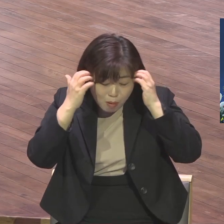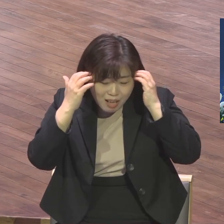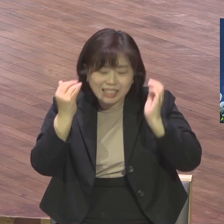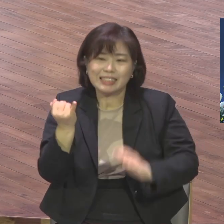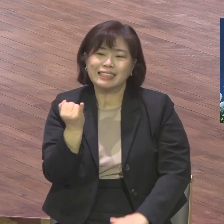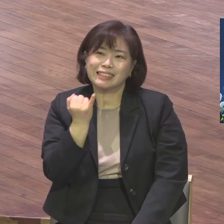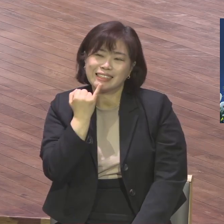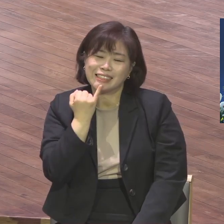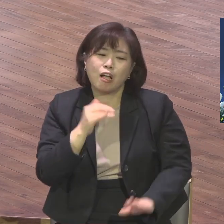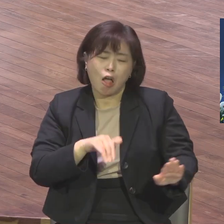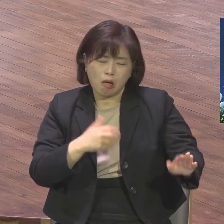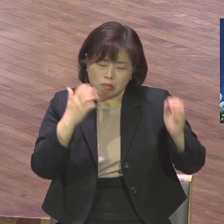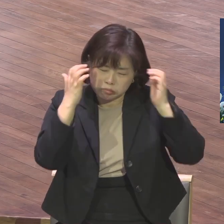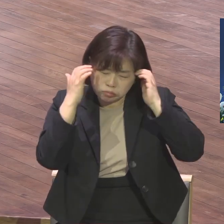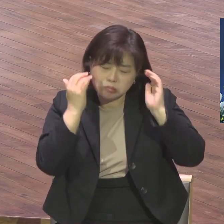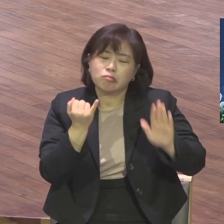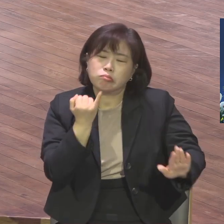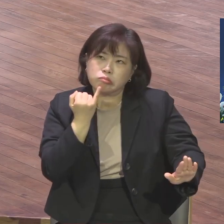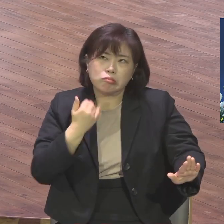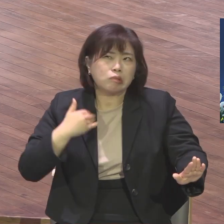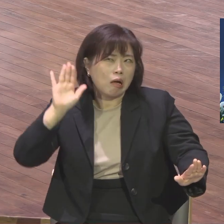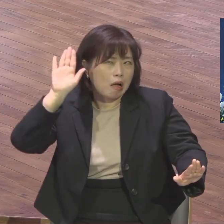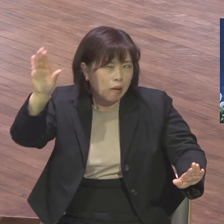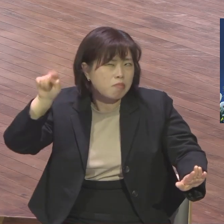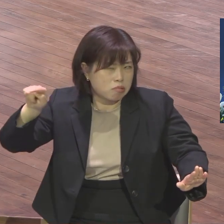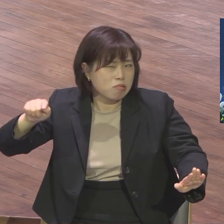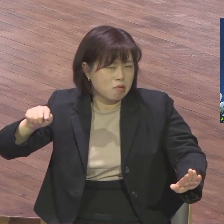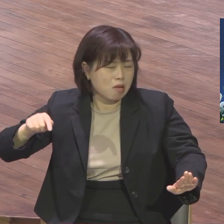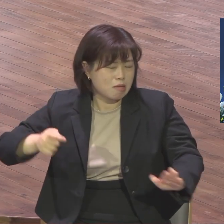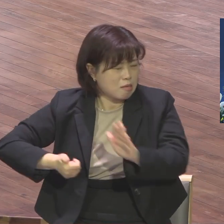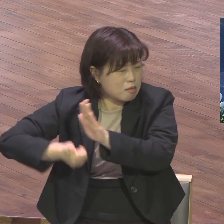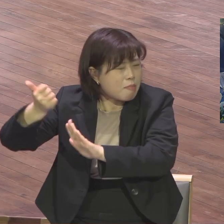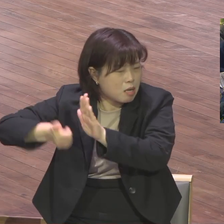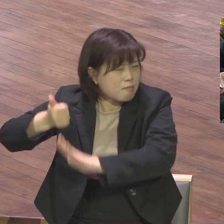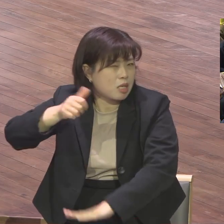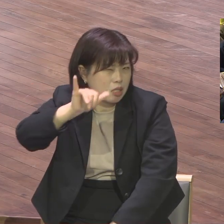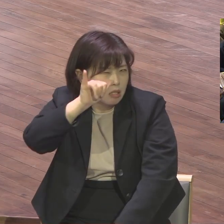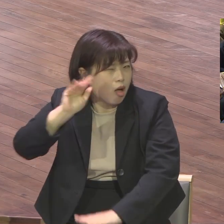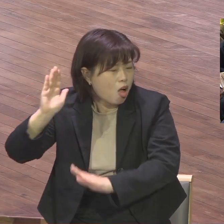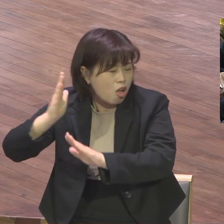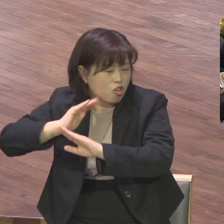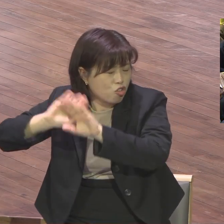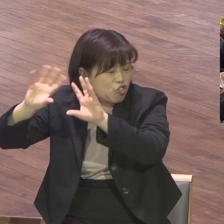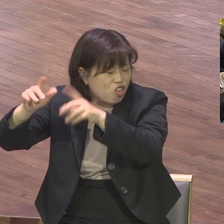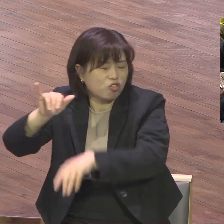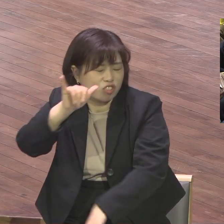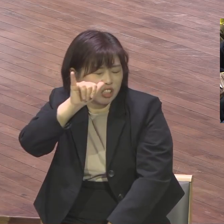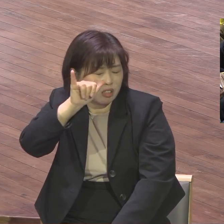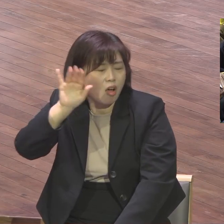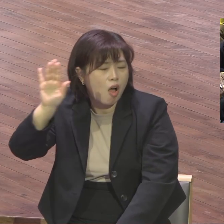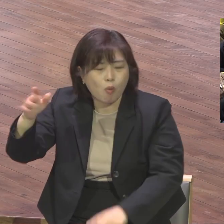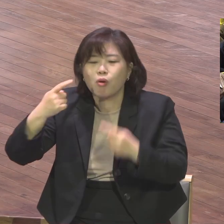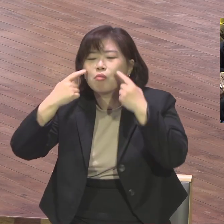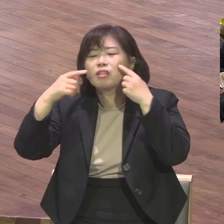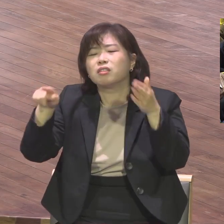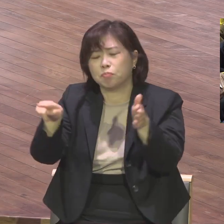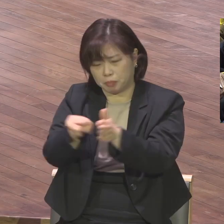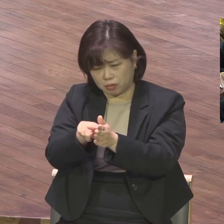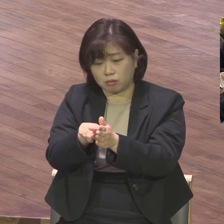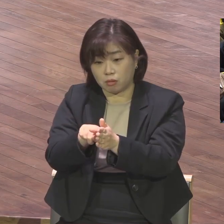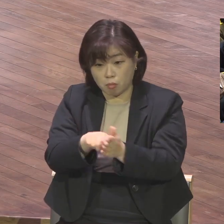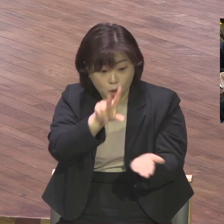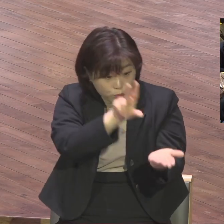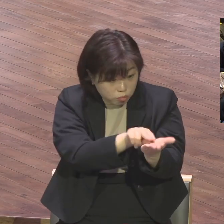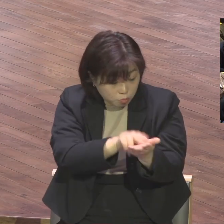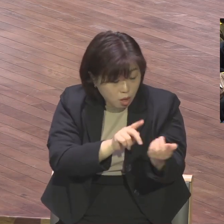눈이 열려 있게만 한다면 승리할 수 있다. 자, 우리가 신앙생활을 하면서